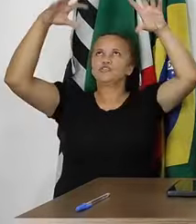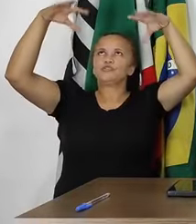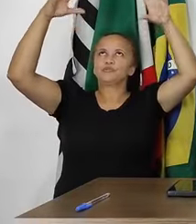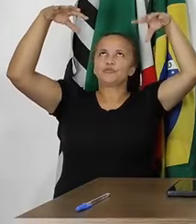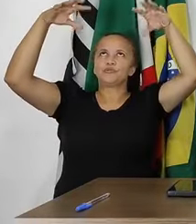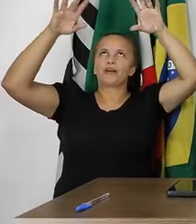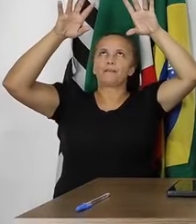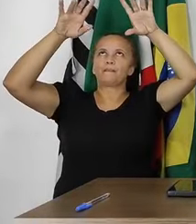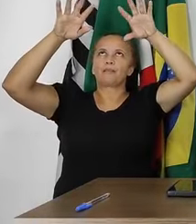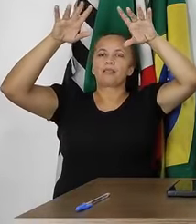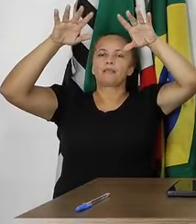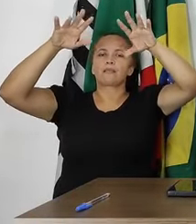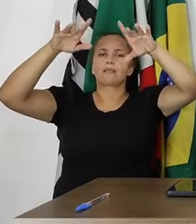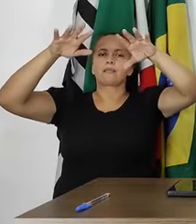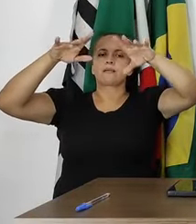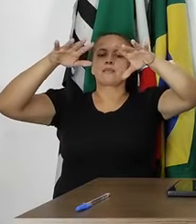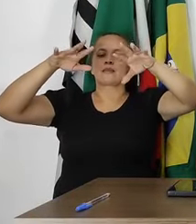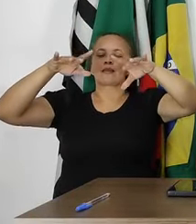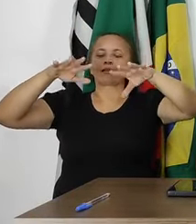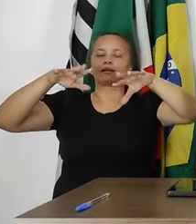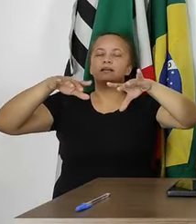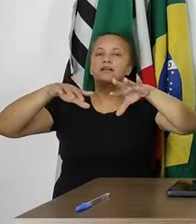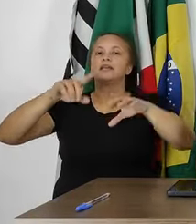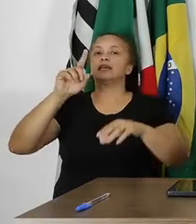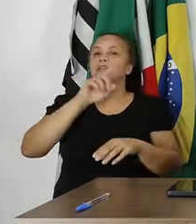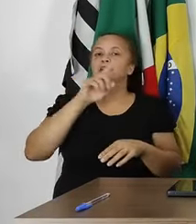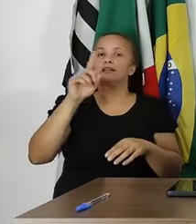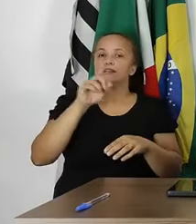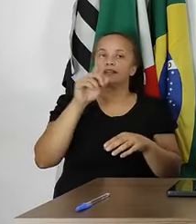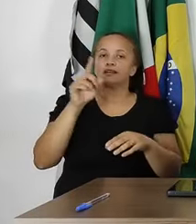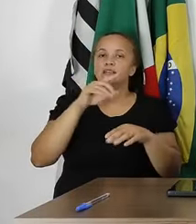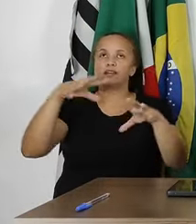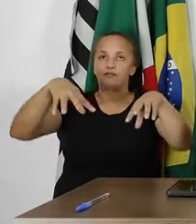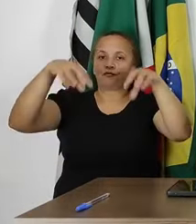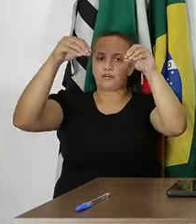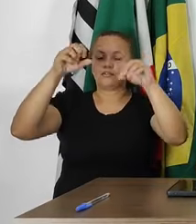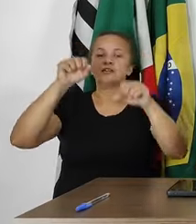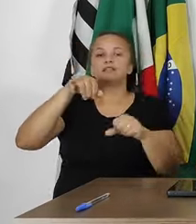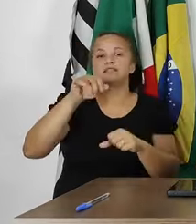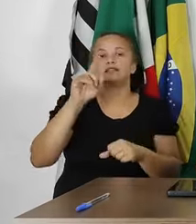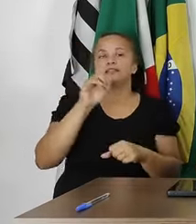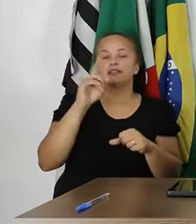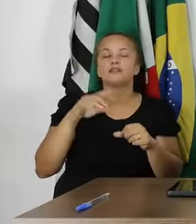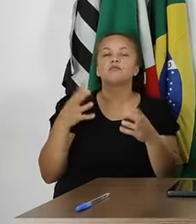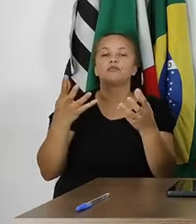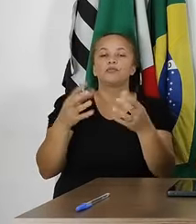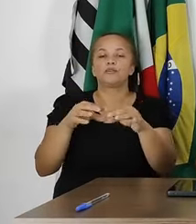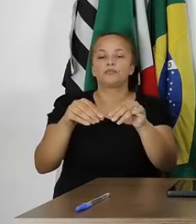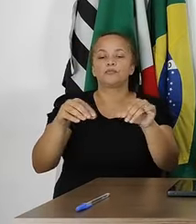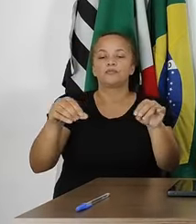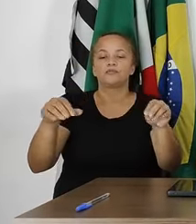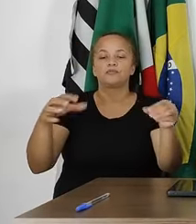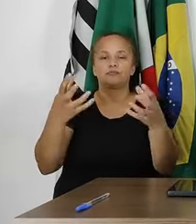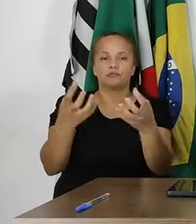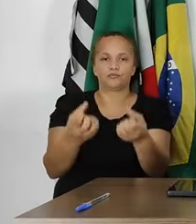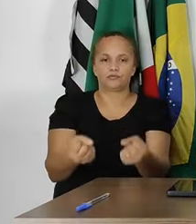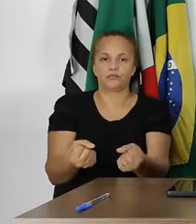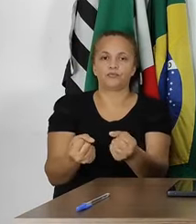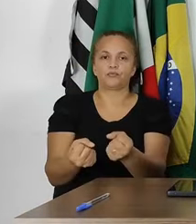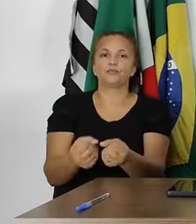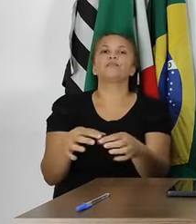dos céus, e para lá não tornam, sem que primeiro reguem a terra, e a fecundem,